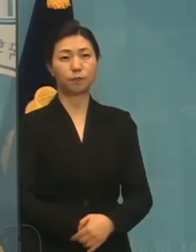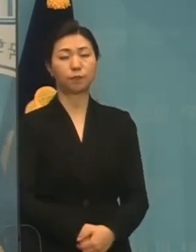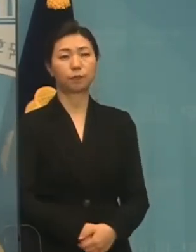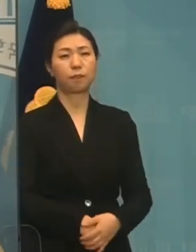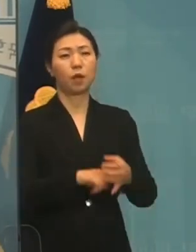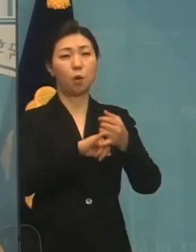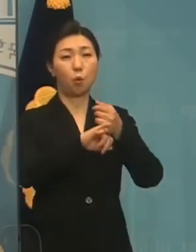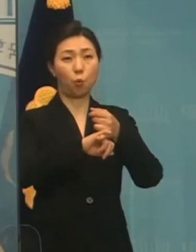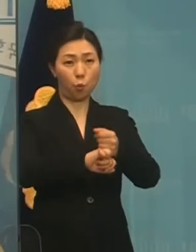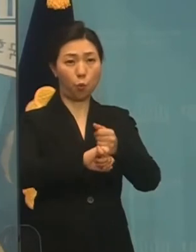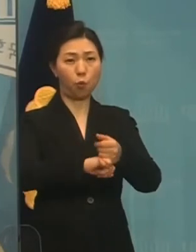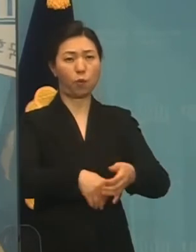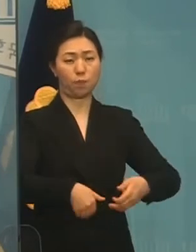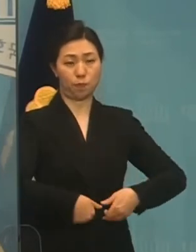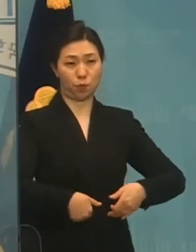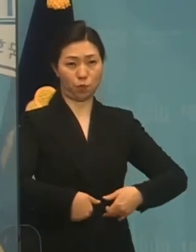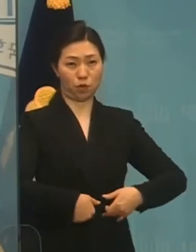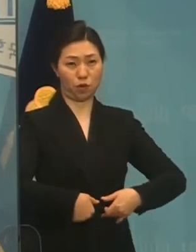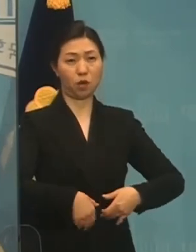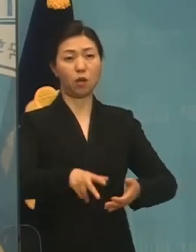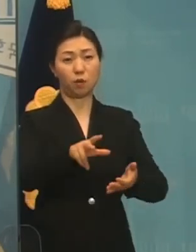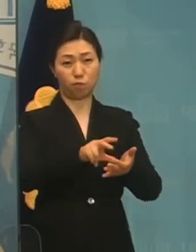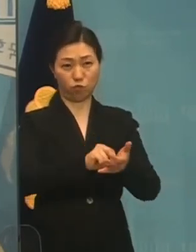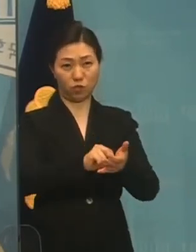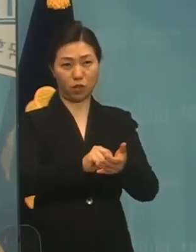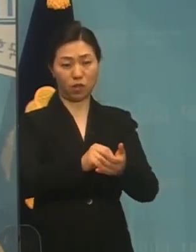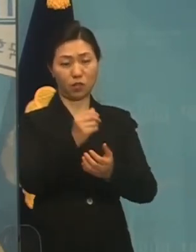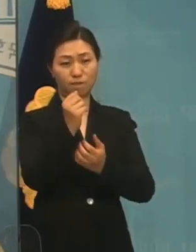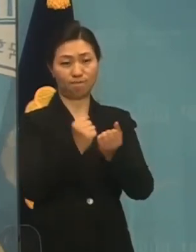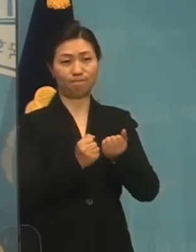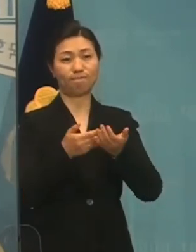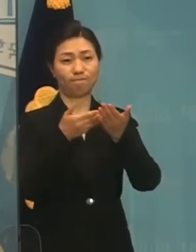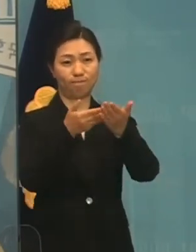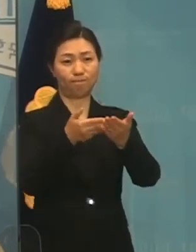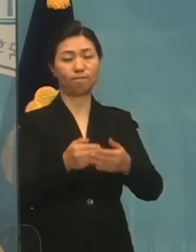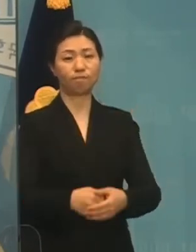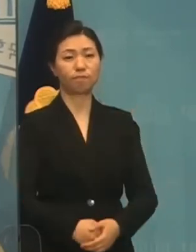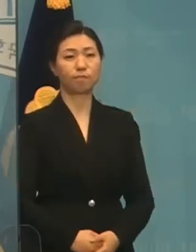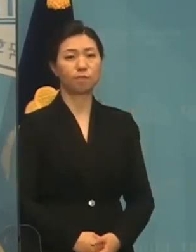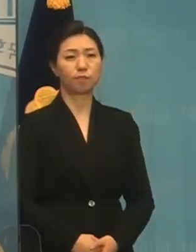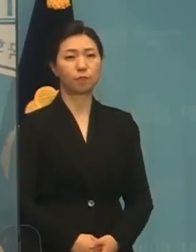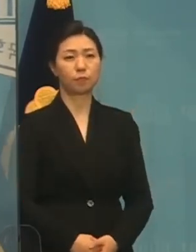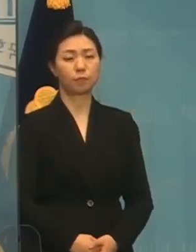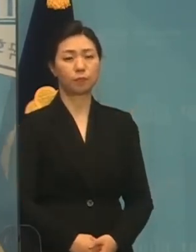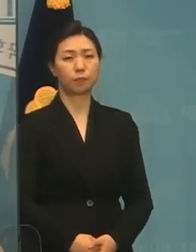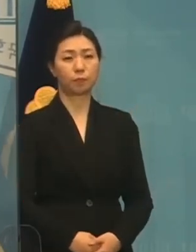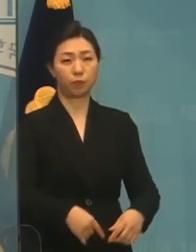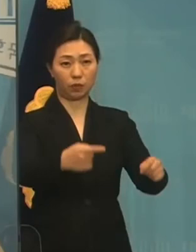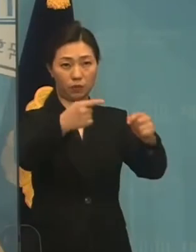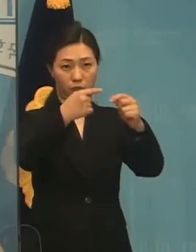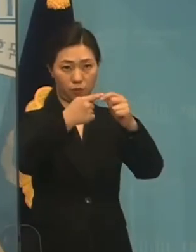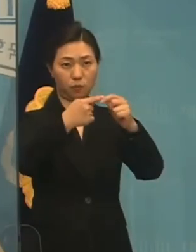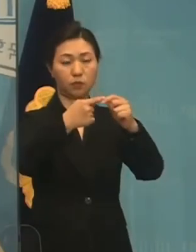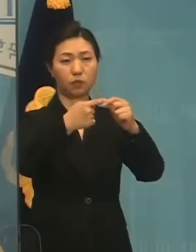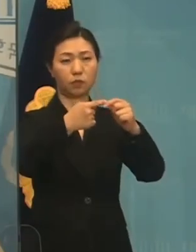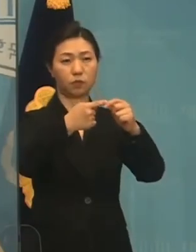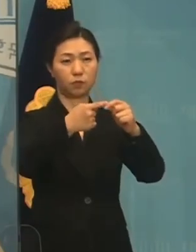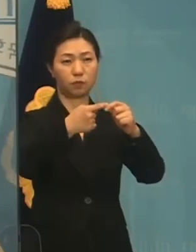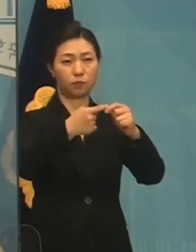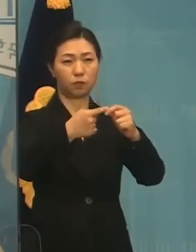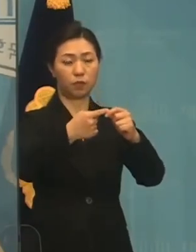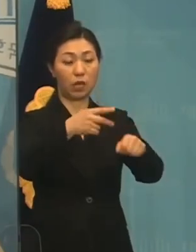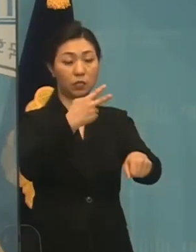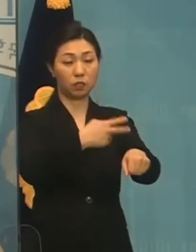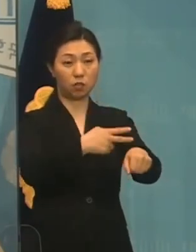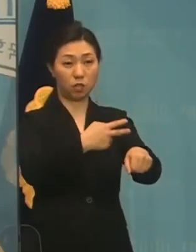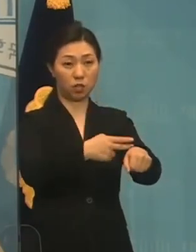꼭 필요한 문제를 한두 가지 말씀드리고자 합니다. 첫 번째는 교사들에